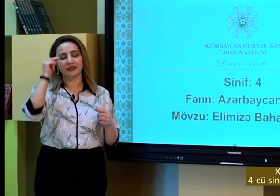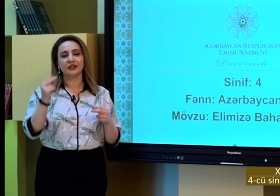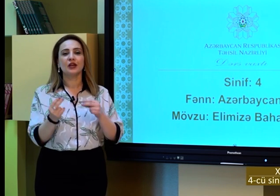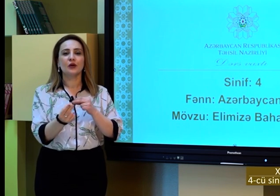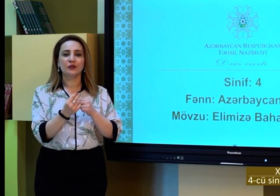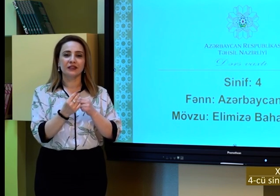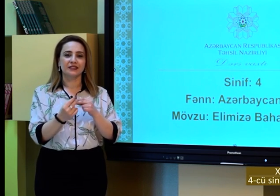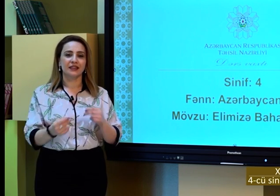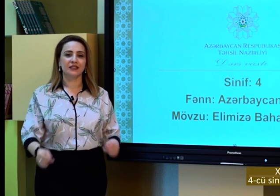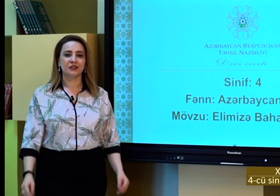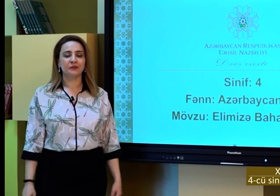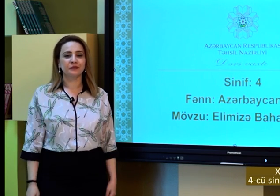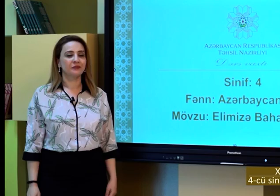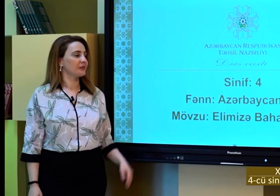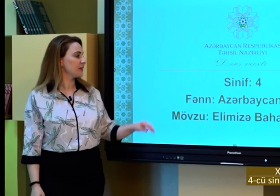mətnini öyrənəcəyik.